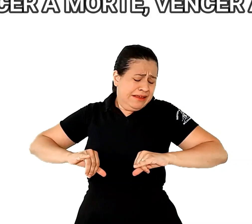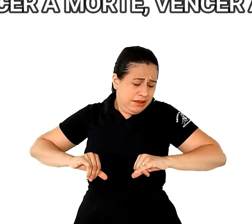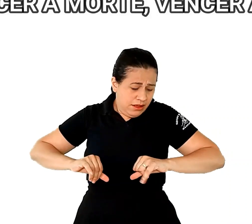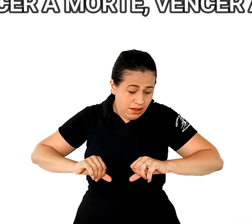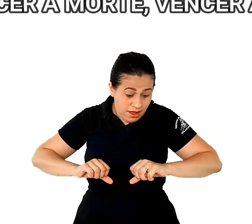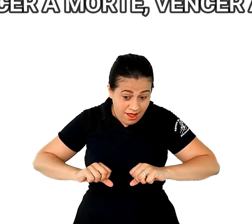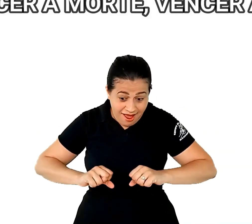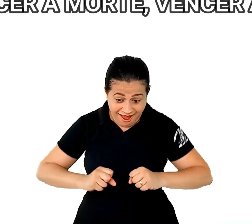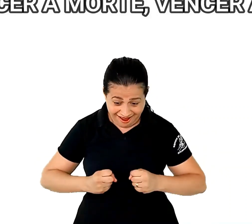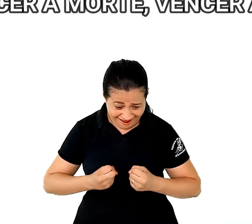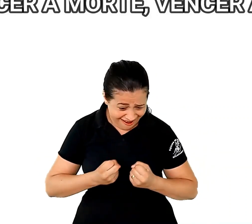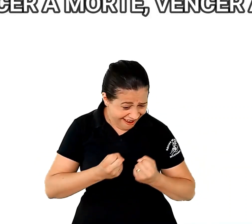Vencer a